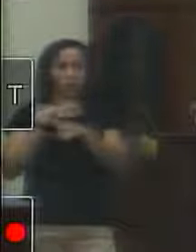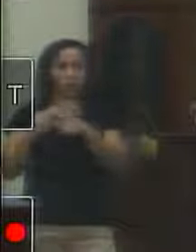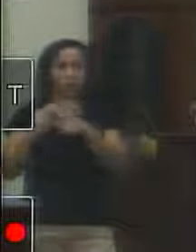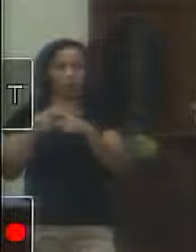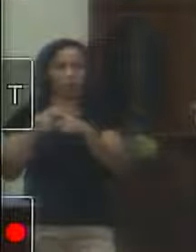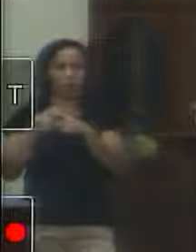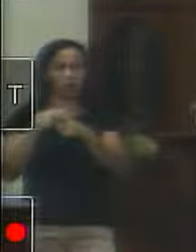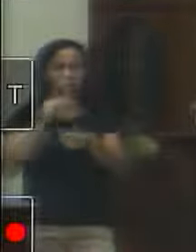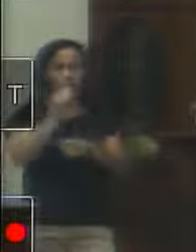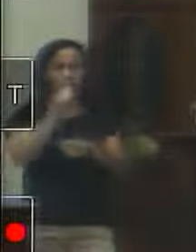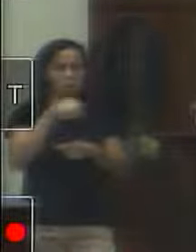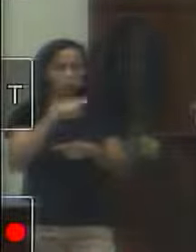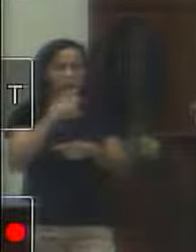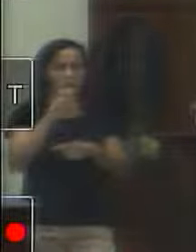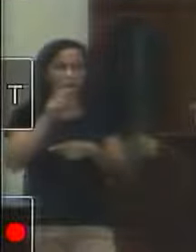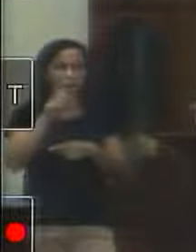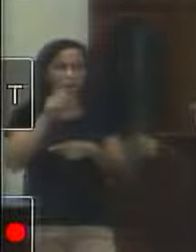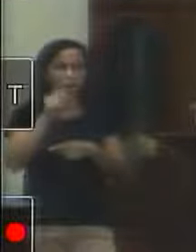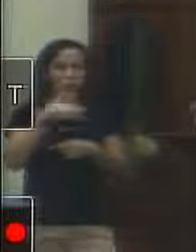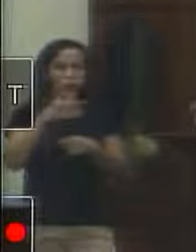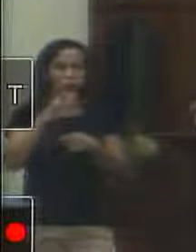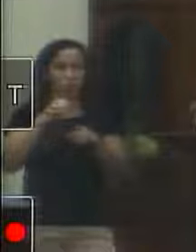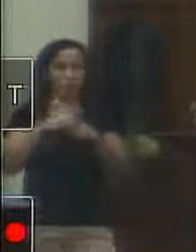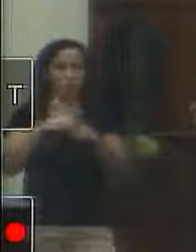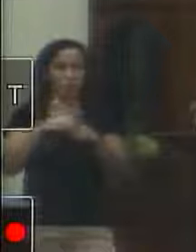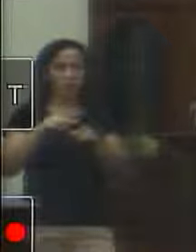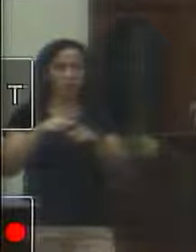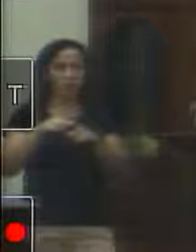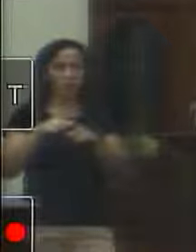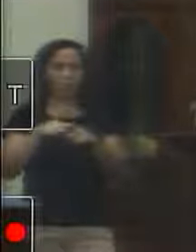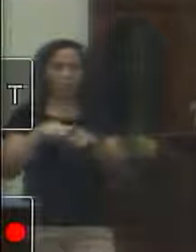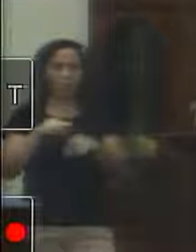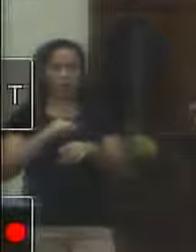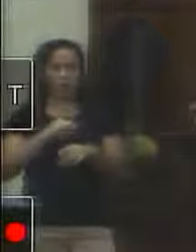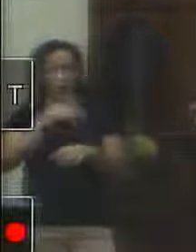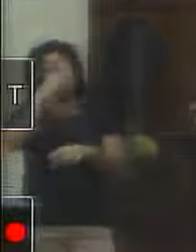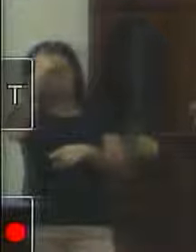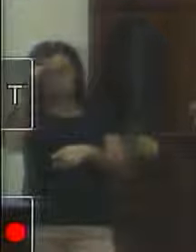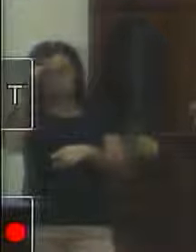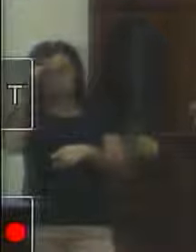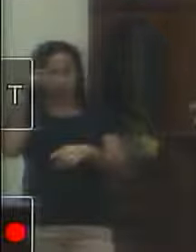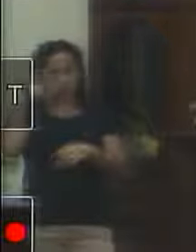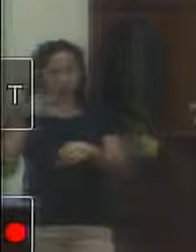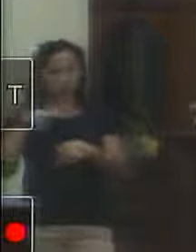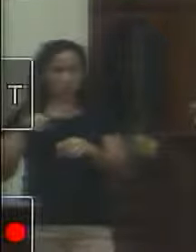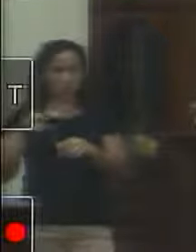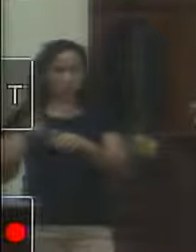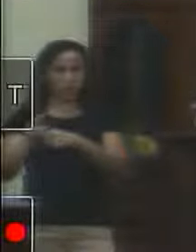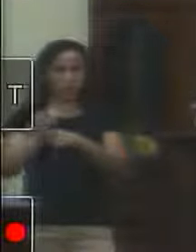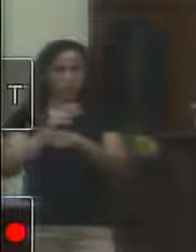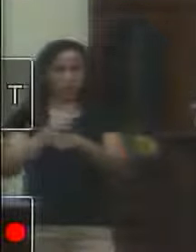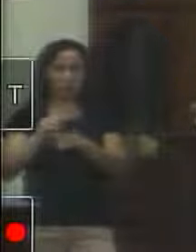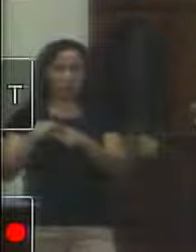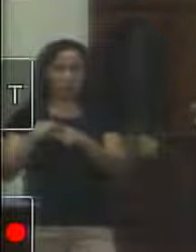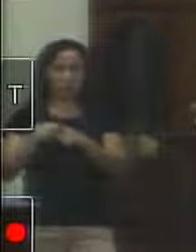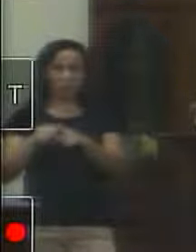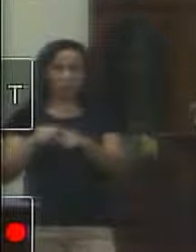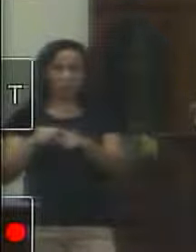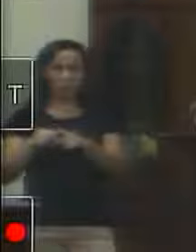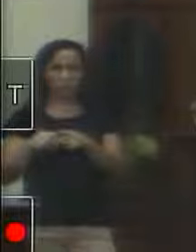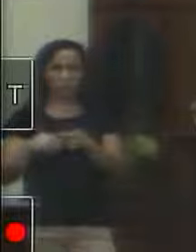para ambulante. Bom, primeiro eu quero deixar claro que, assim, quando uma pessoa é fiscal, ela não é